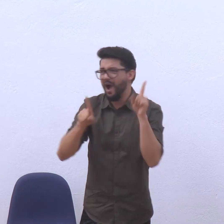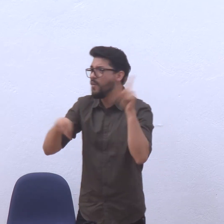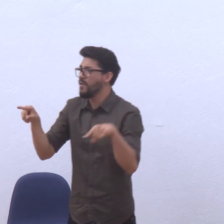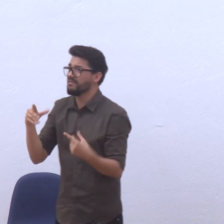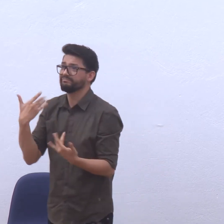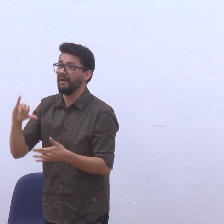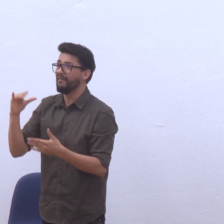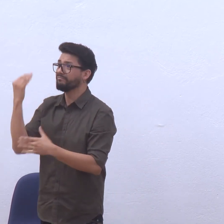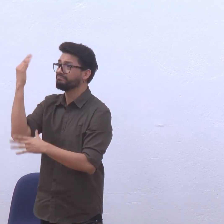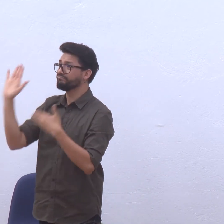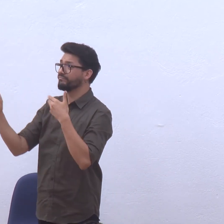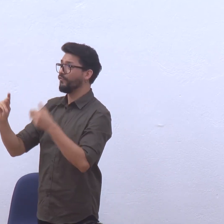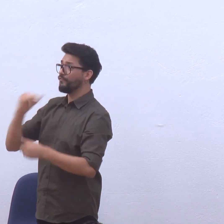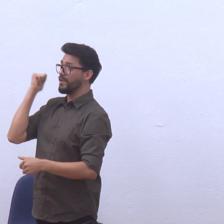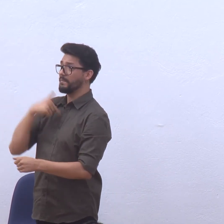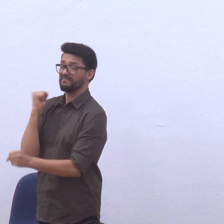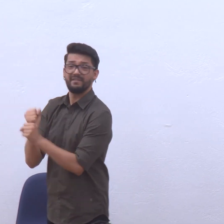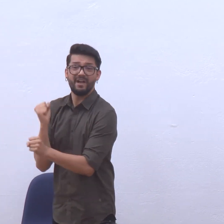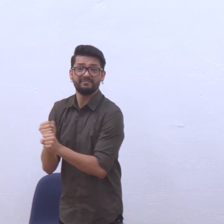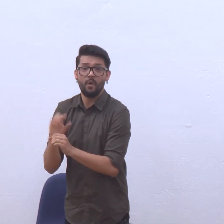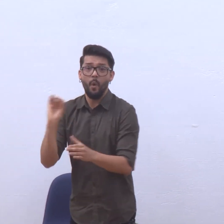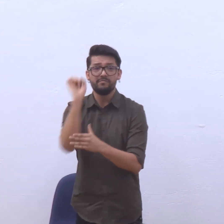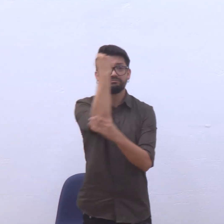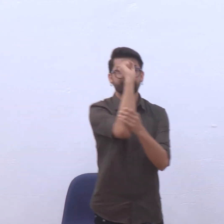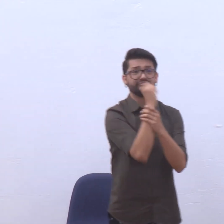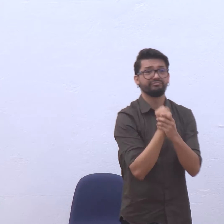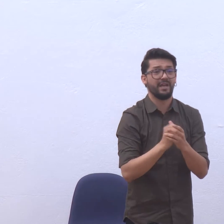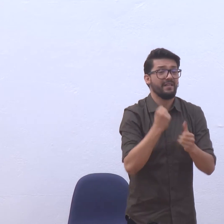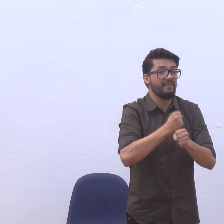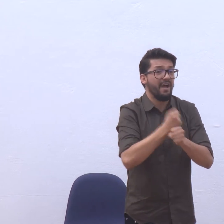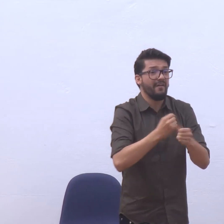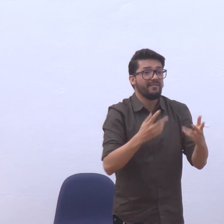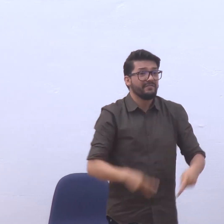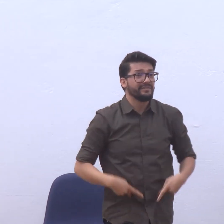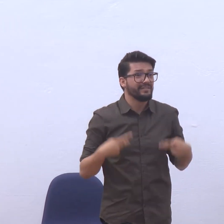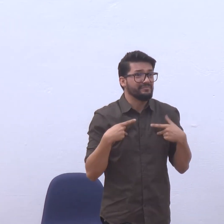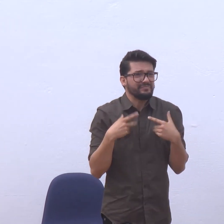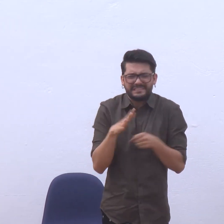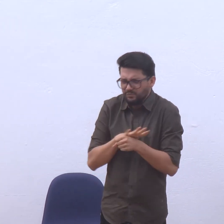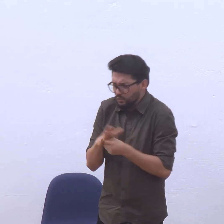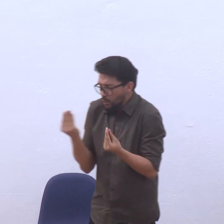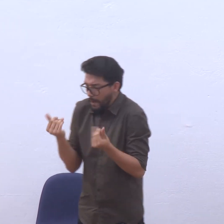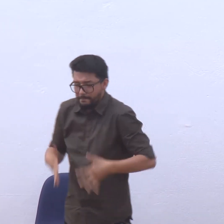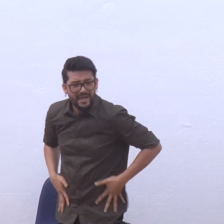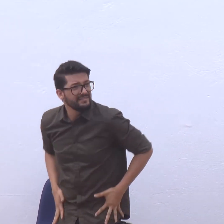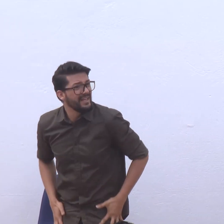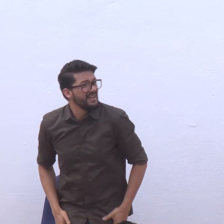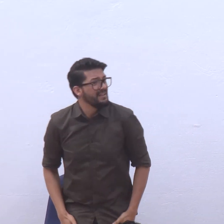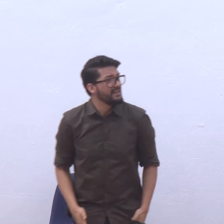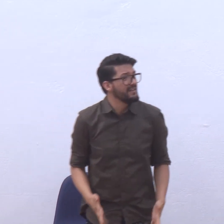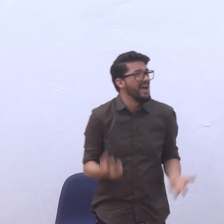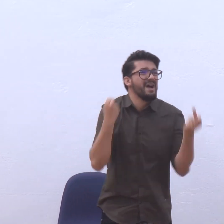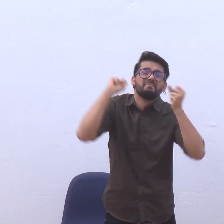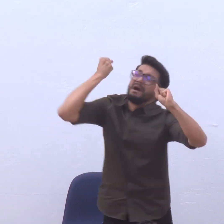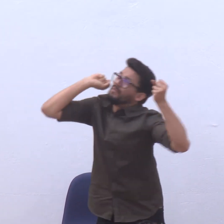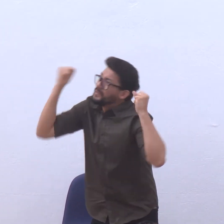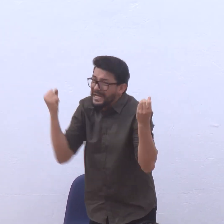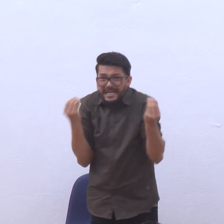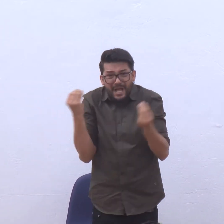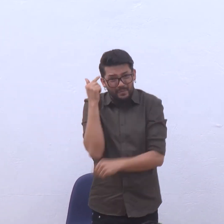Él y les ha permitido servir. Pero llegó el tiempo de la pandemia y muchos se vieron frustrados. El Señor le quitó el trabajo a